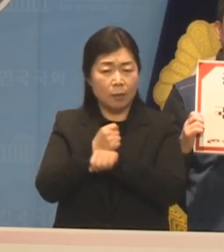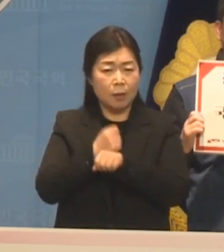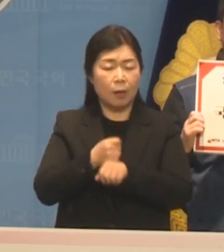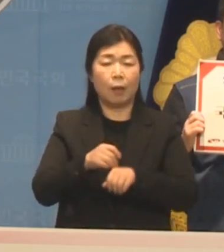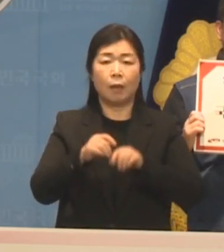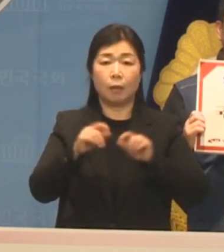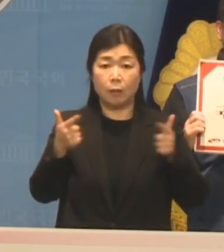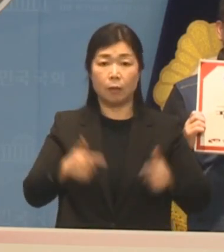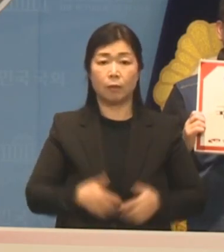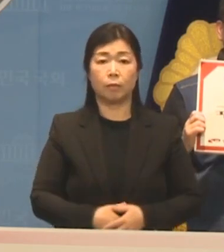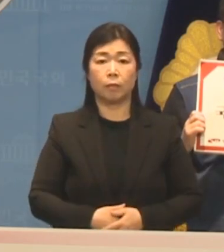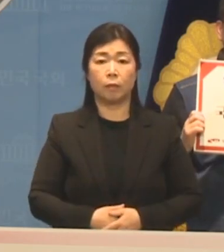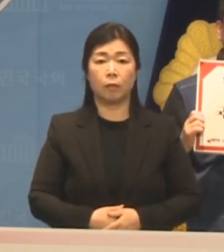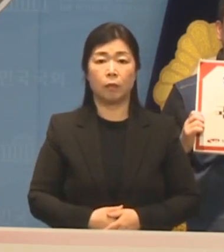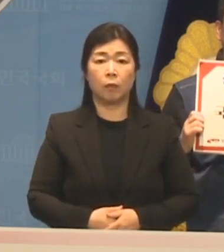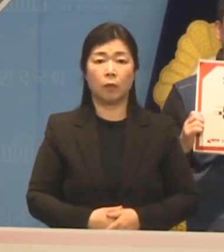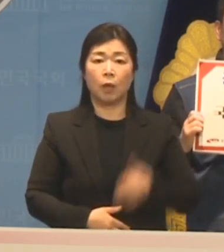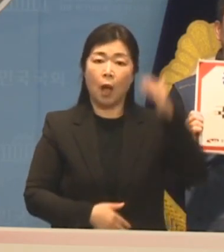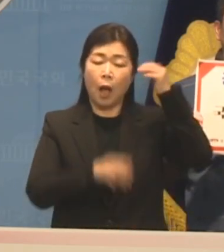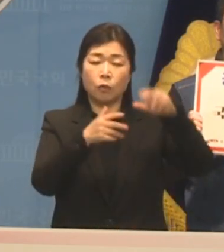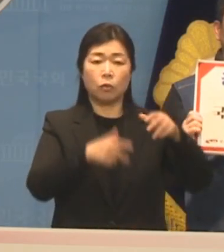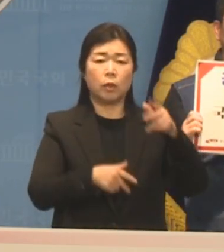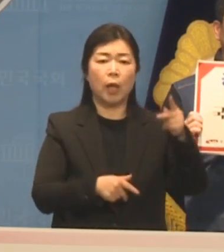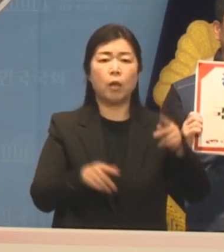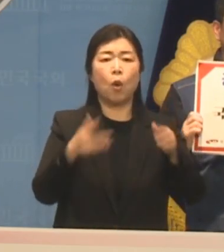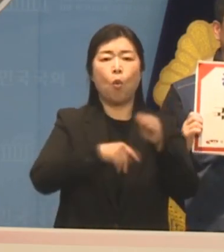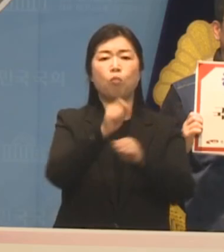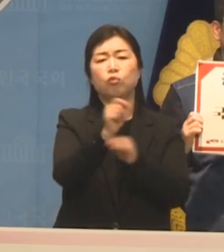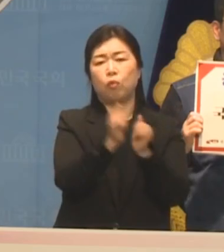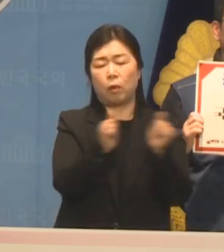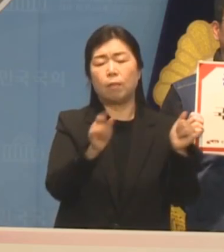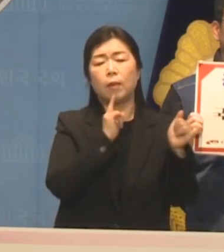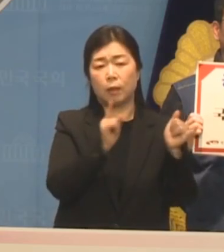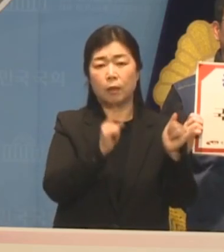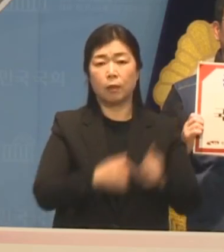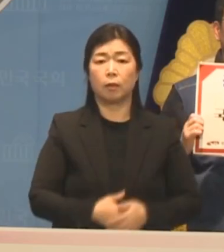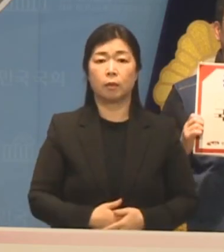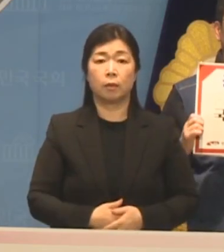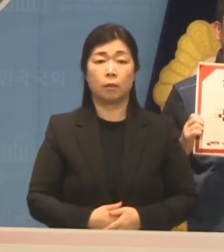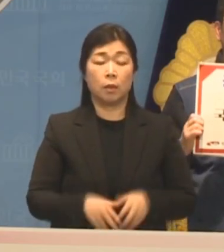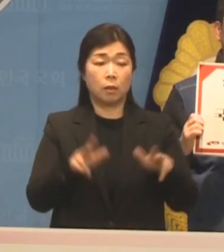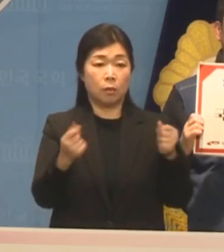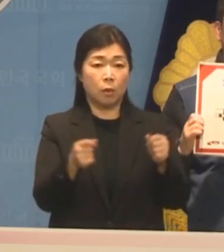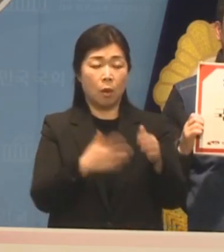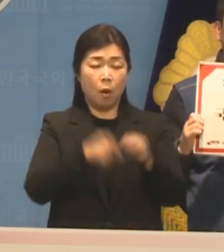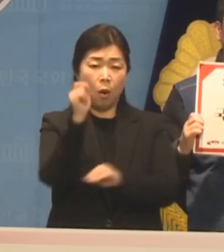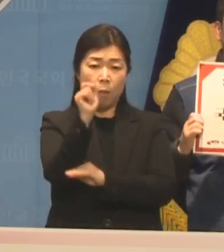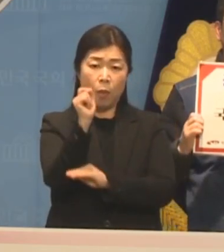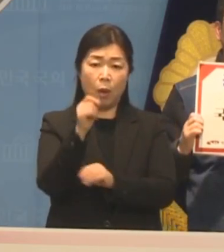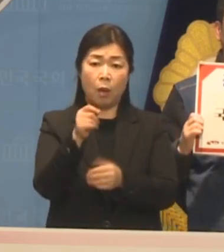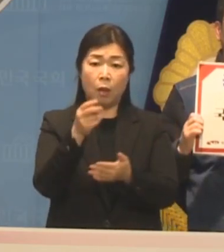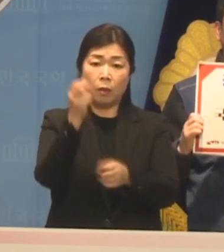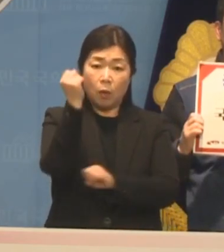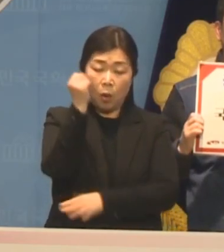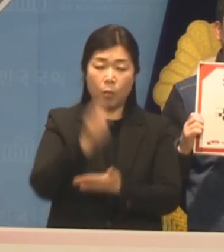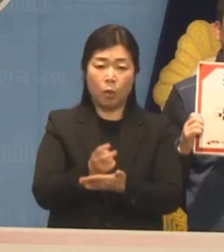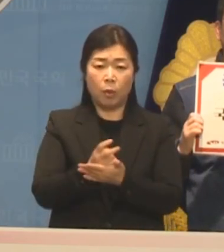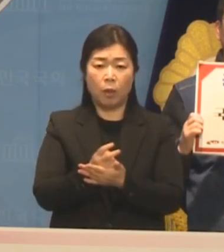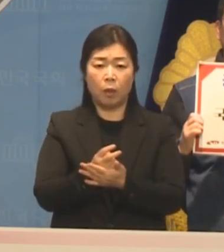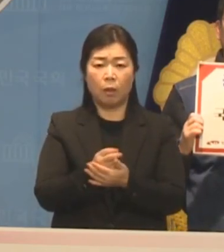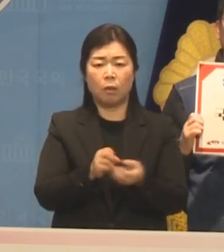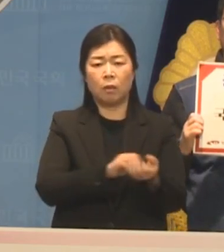않습니다. K공무원이란 말이 있습니다. 오늘같이 헌법이 유린되는 공직사회 내에서도 대한민국의 120만